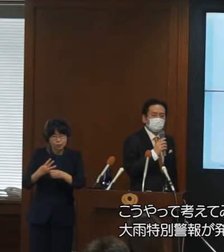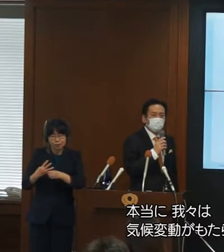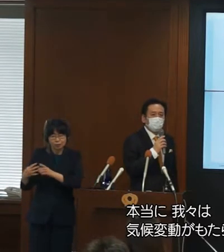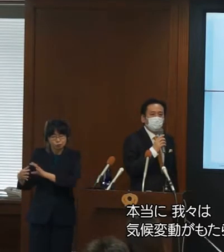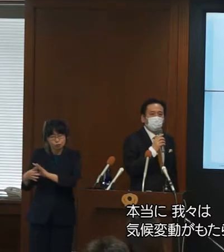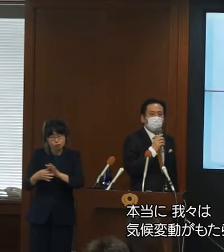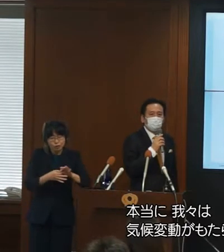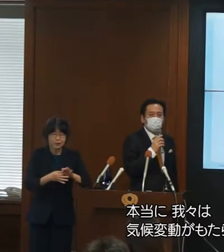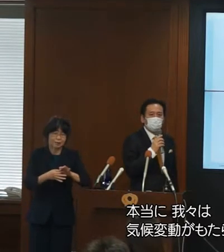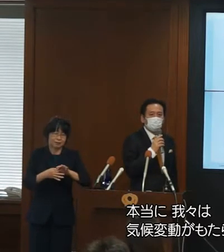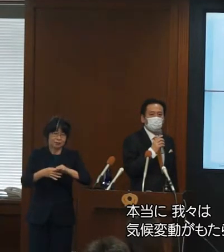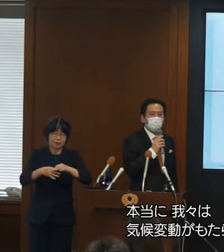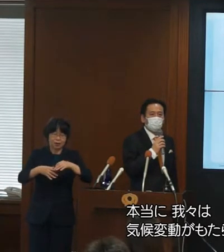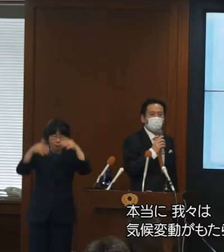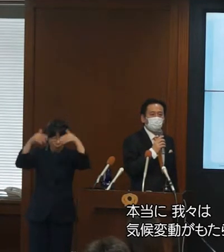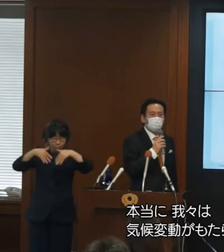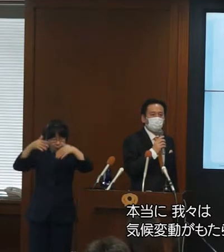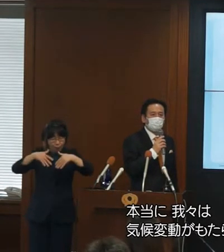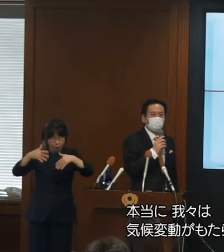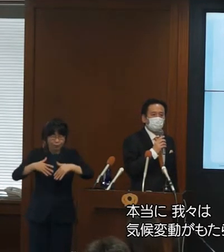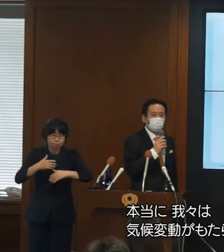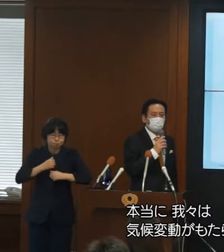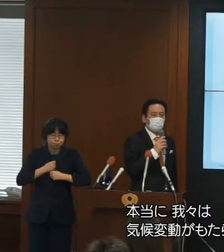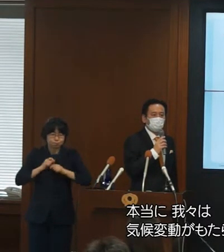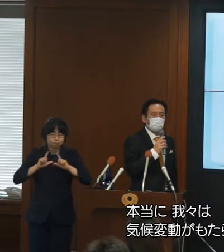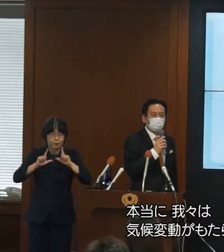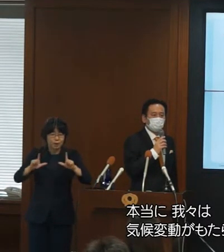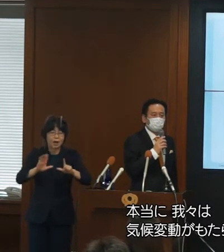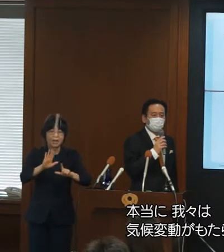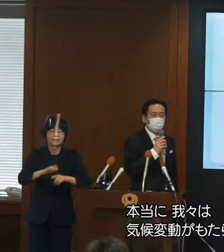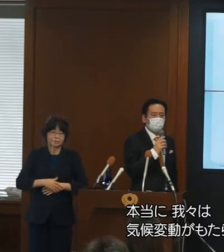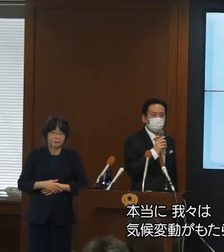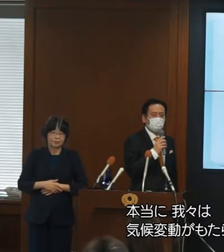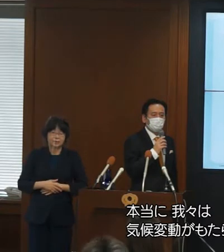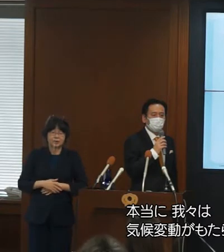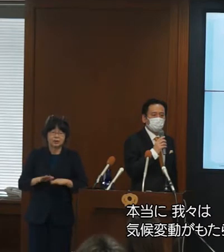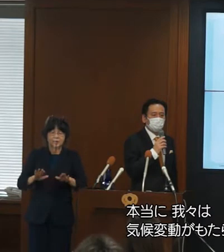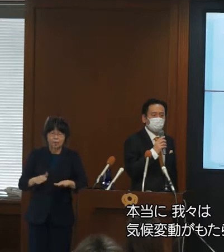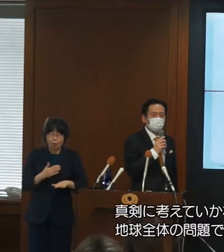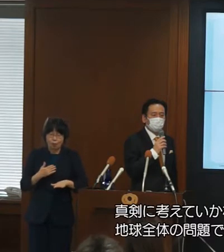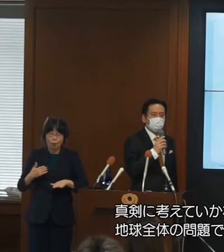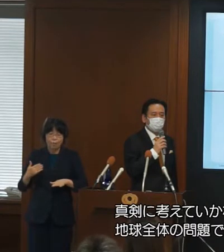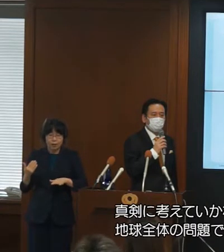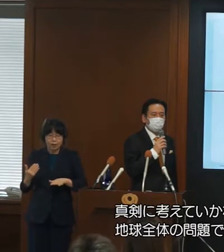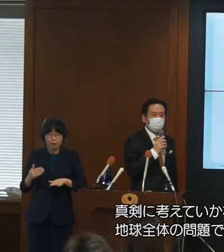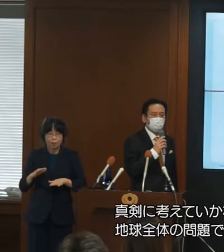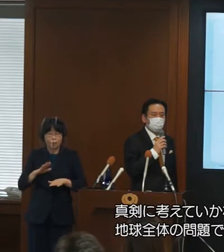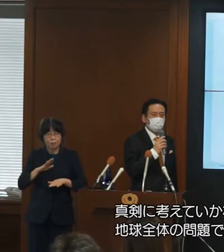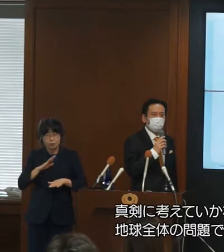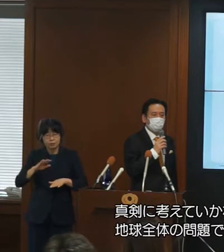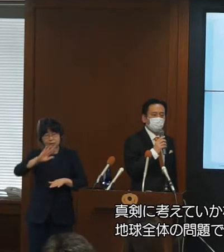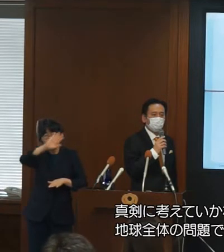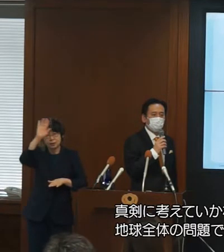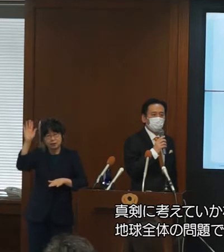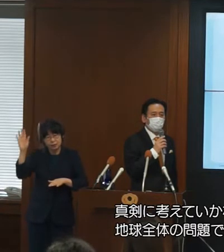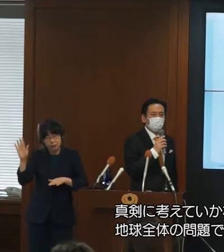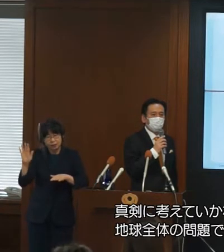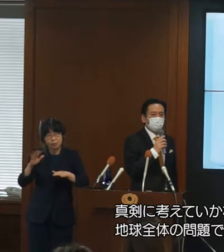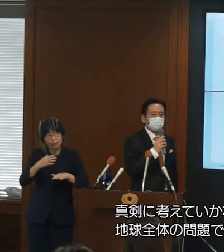で、本当に我々気候変動がもたらす影響ということを真剣に考えていかない